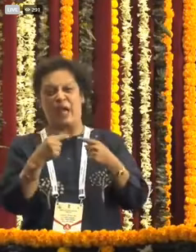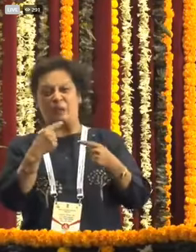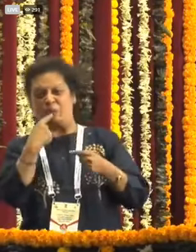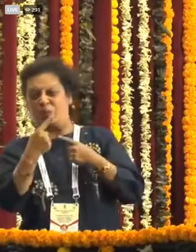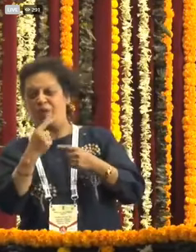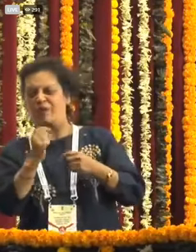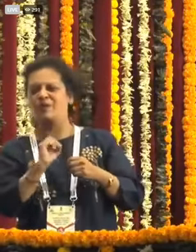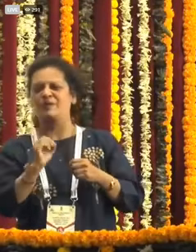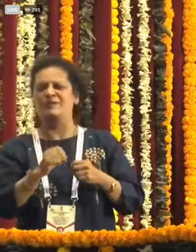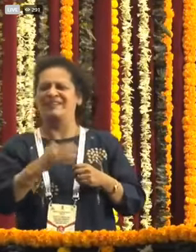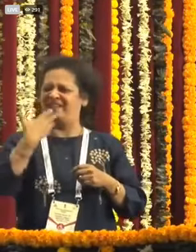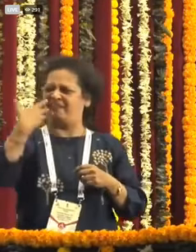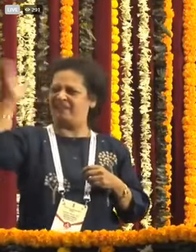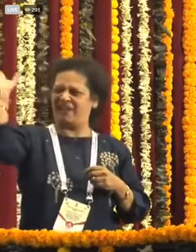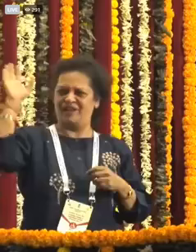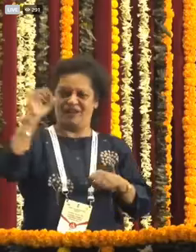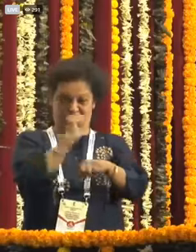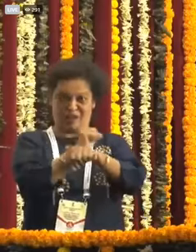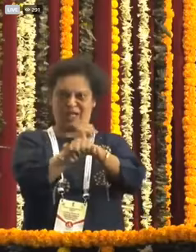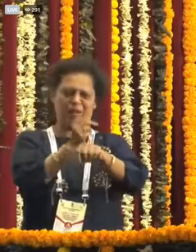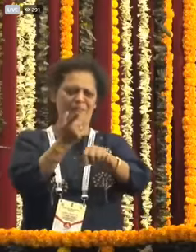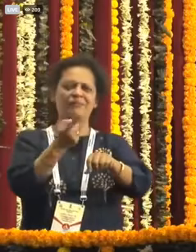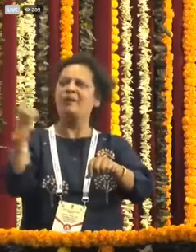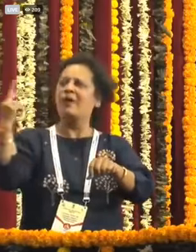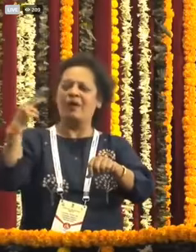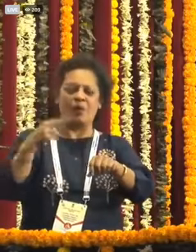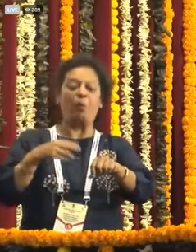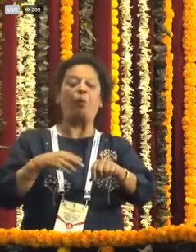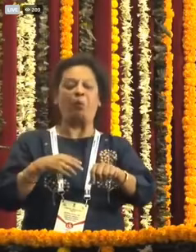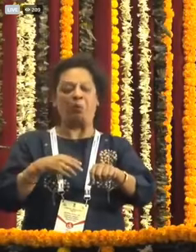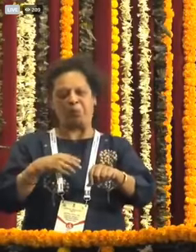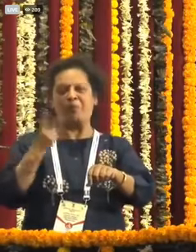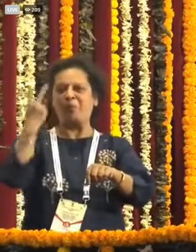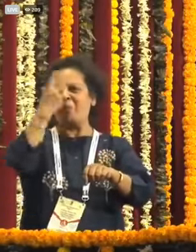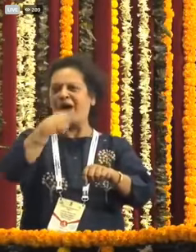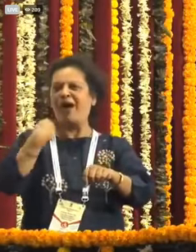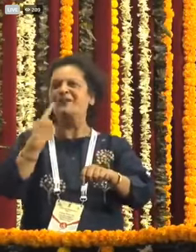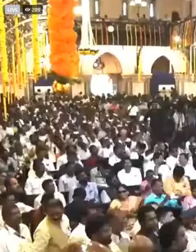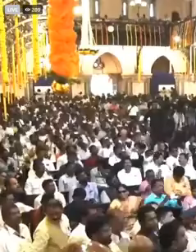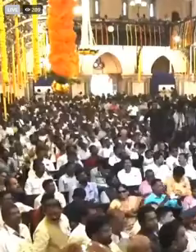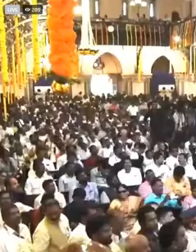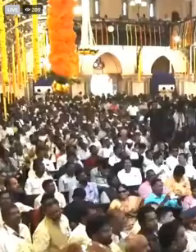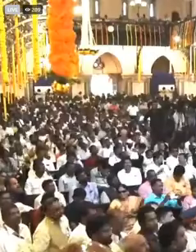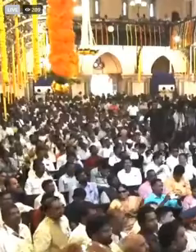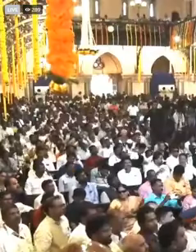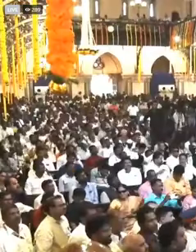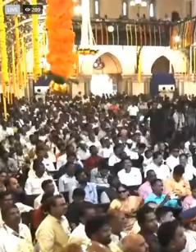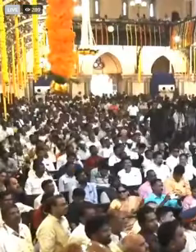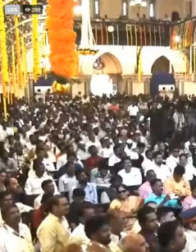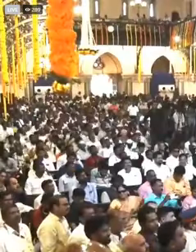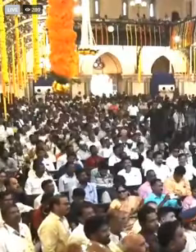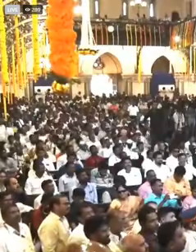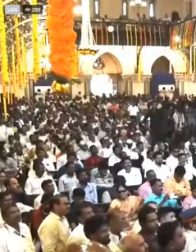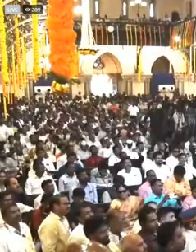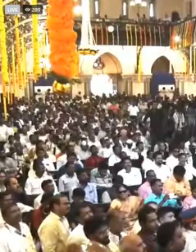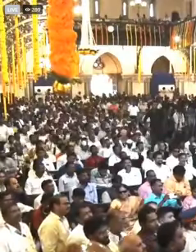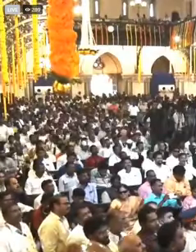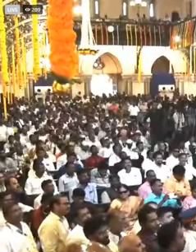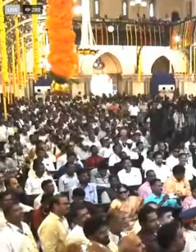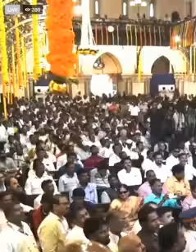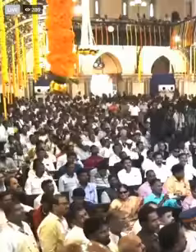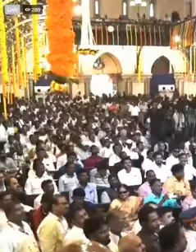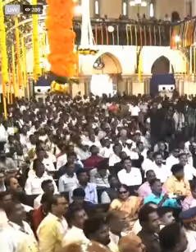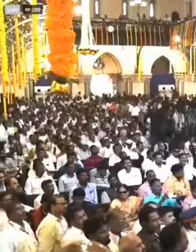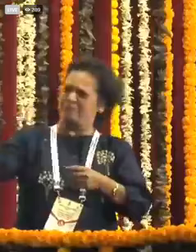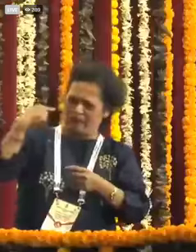देता त्याला कामातून उत्तर दिलं जाईल। तुम्ही जेवढे आरोप कराल तेवढा ज्यादा काम आम्ही करू आणि ते